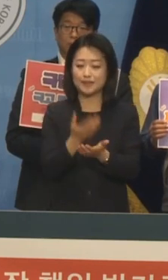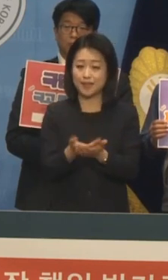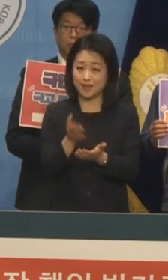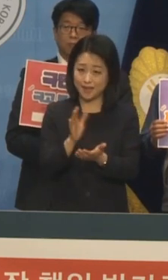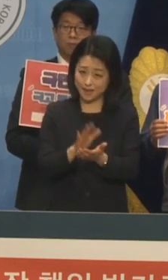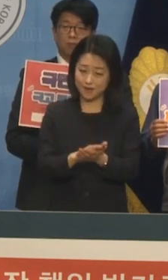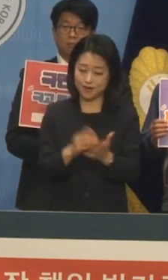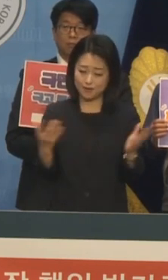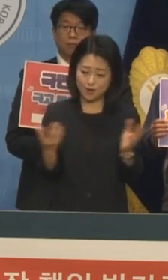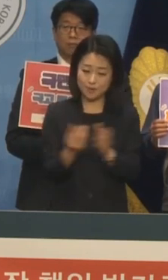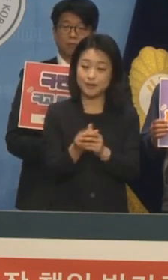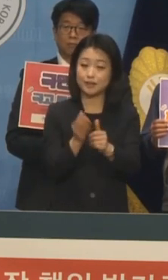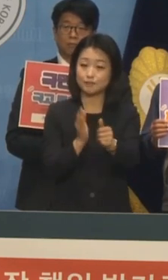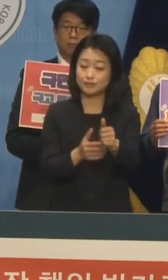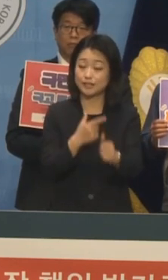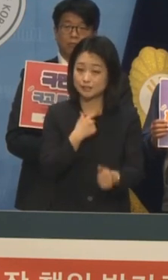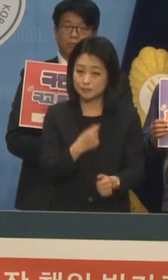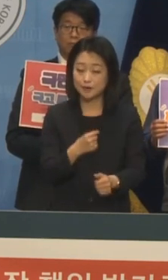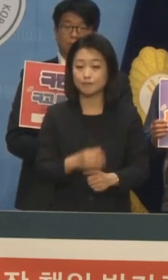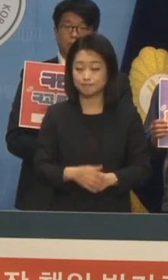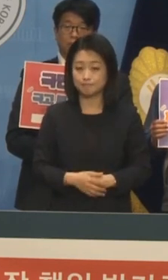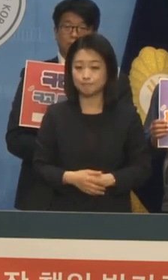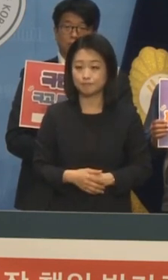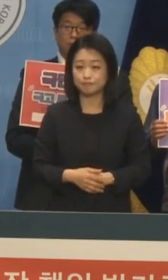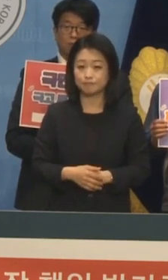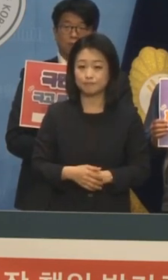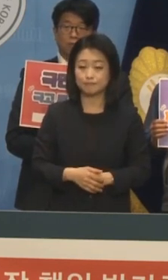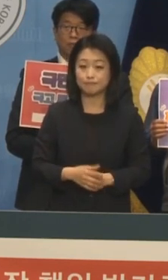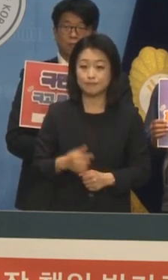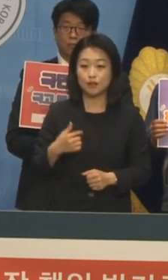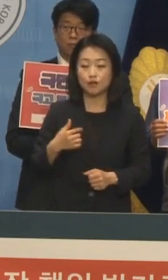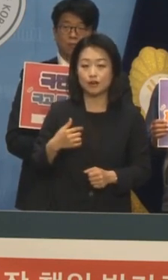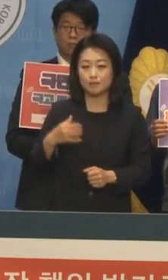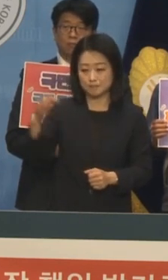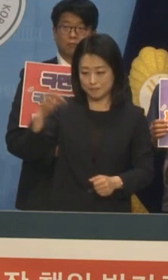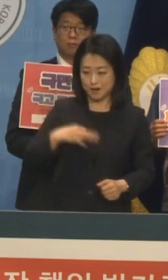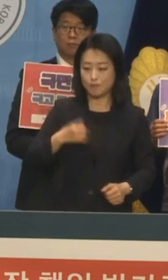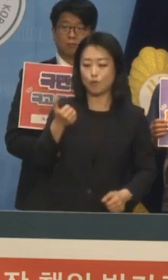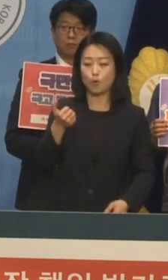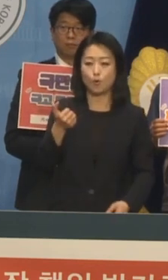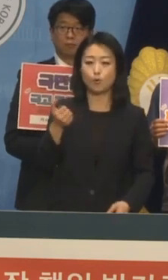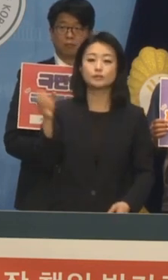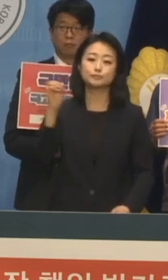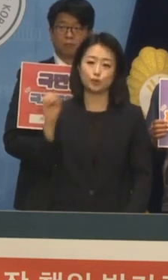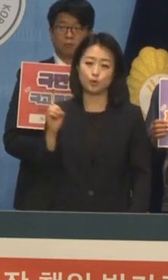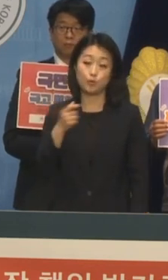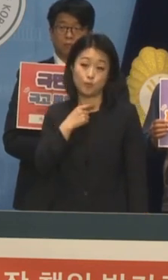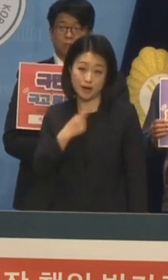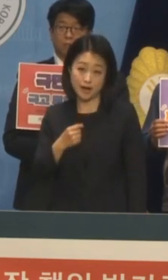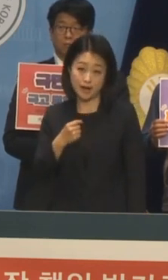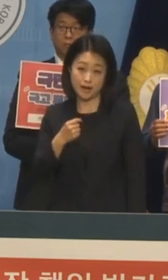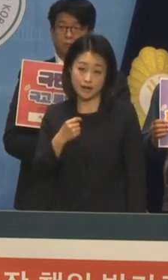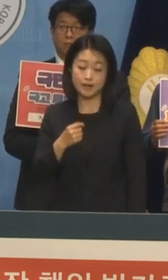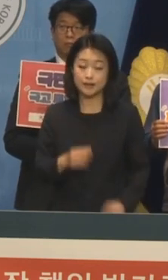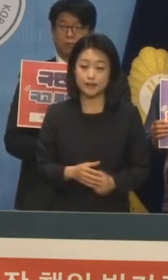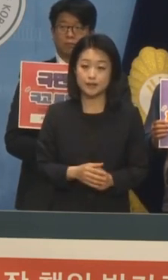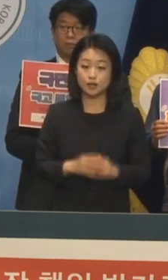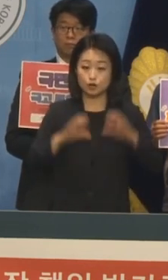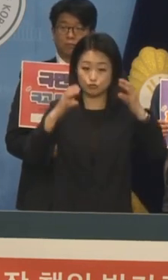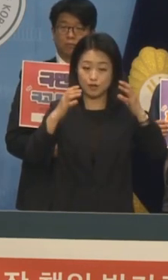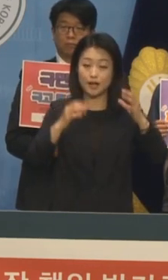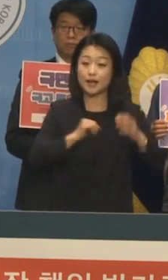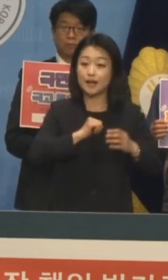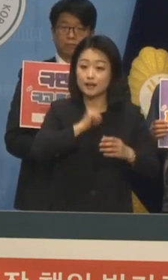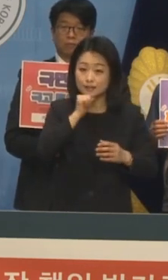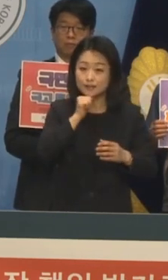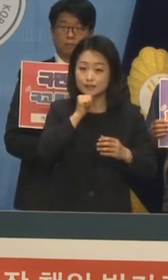간절히 희망합니다. 한국노총은 소득 대체율 50% 확대를 포함하여 국가가 국민의 노후를 종합적이고 안정적으로 책임질